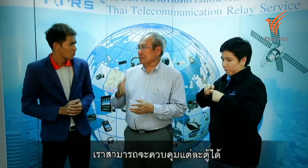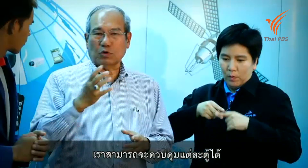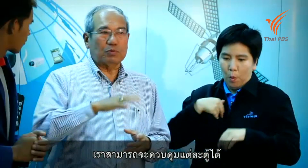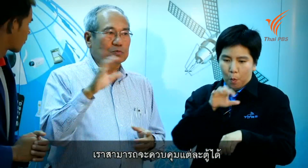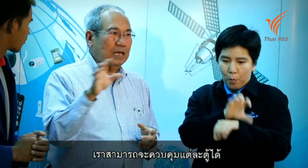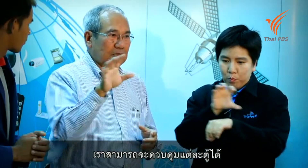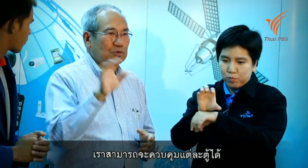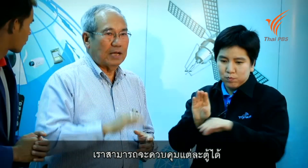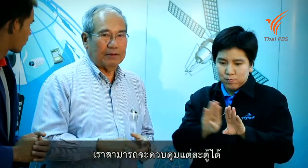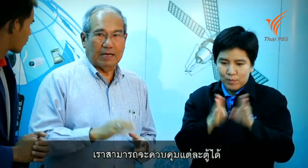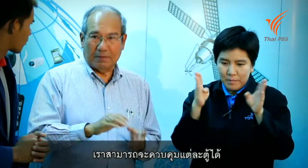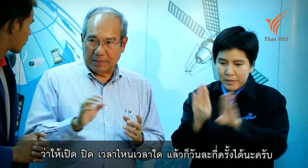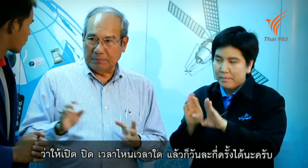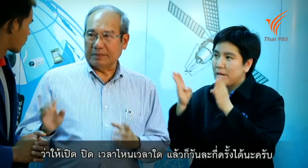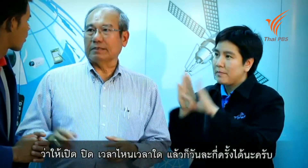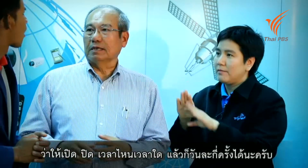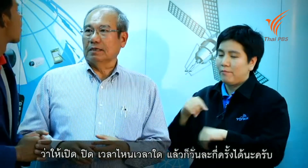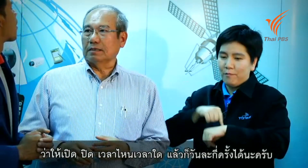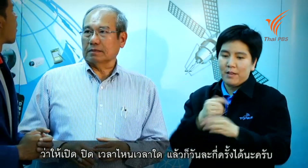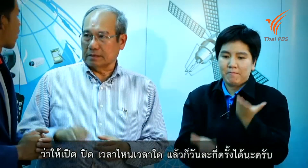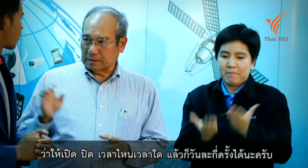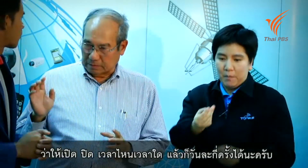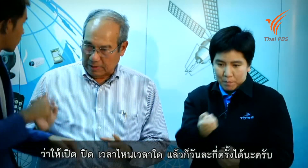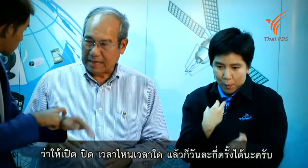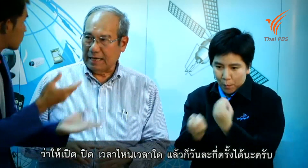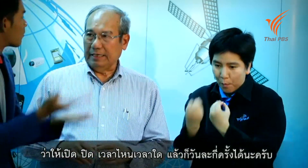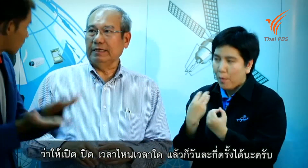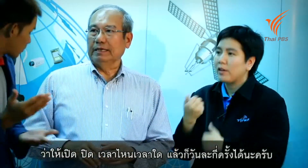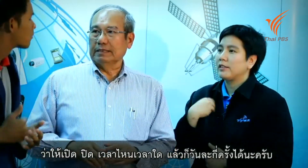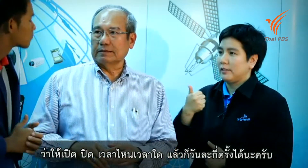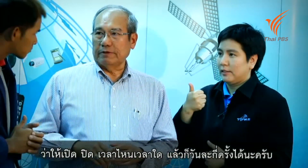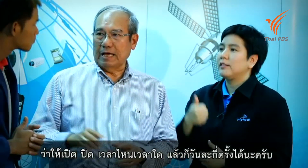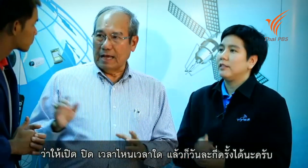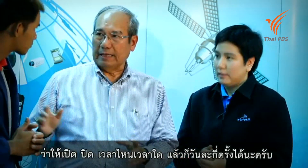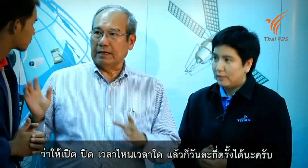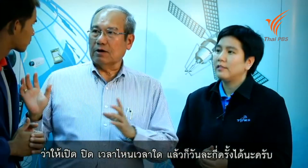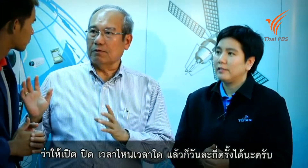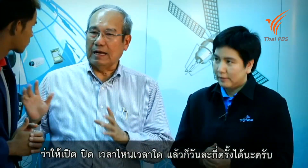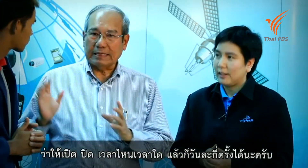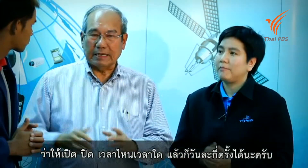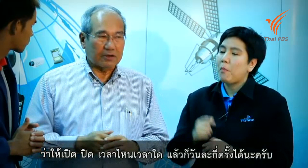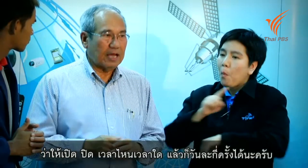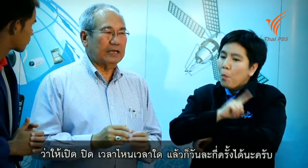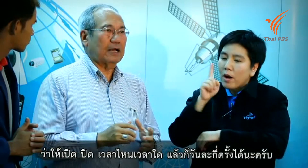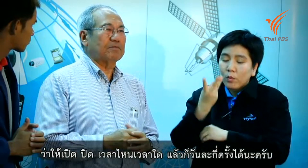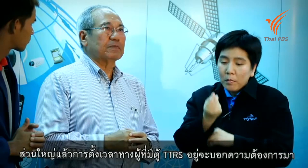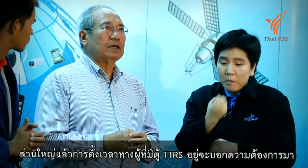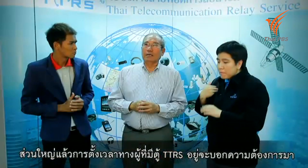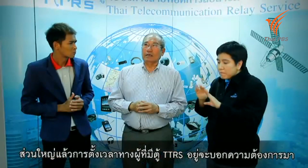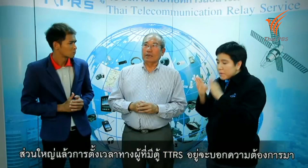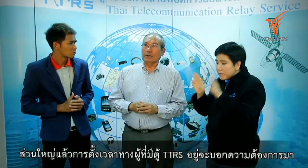ราสามารถจะควบคุมแต่ละตู้ได้ว่าให้เปิดปิดเวลาไหนเวลาใดแล้วก็วันละกี่ครั้งก็ได้นะ